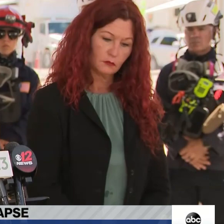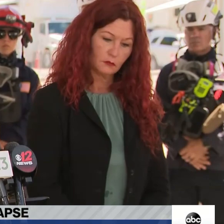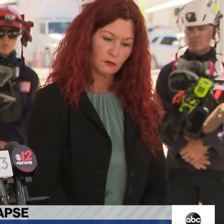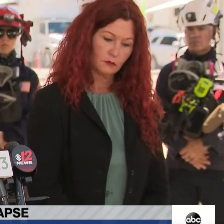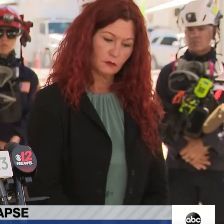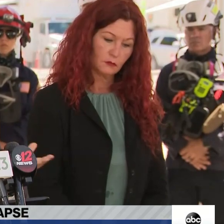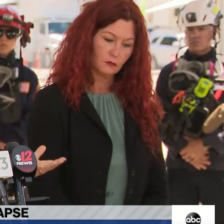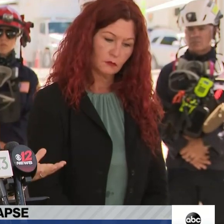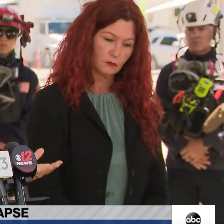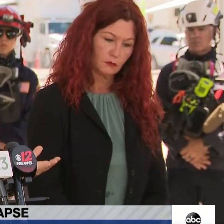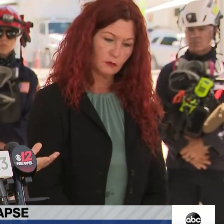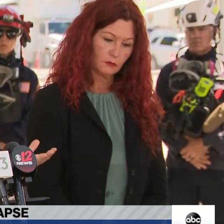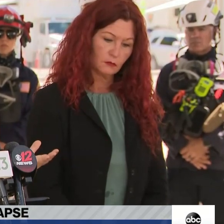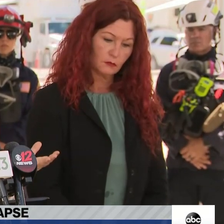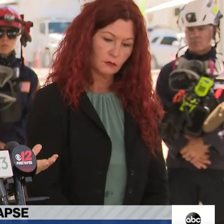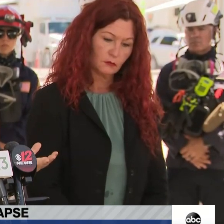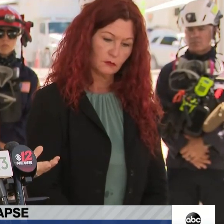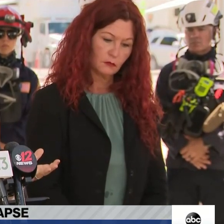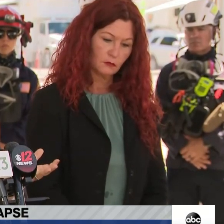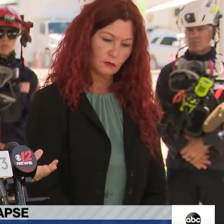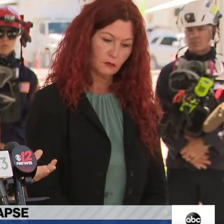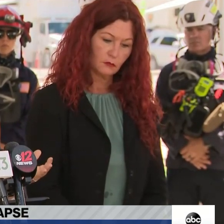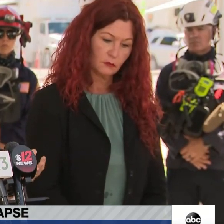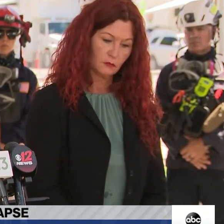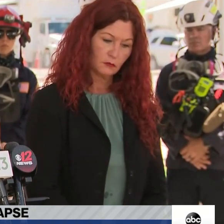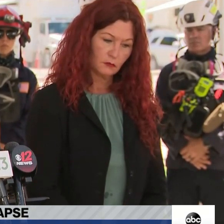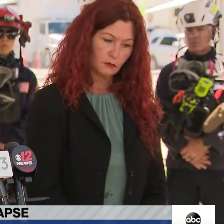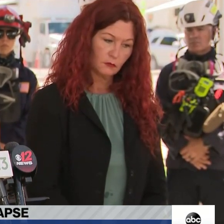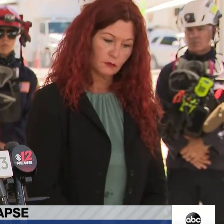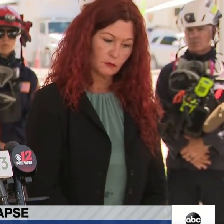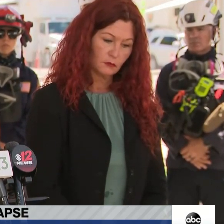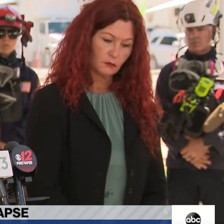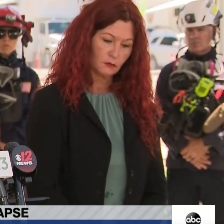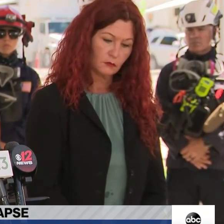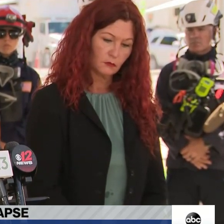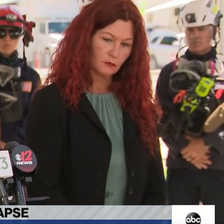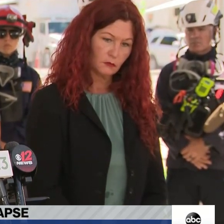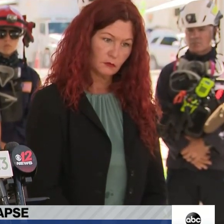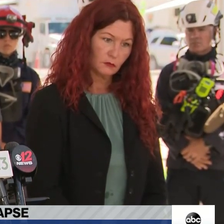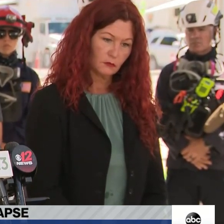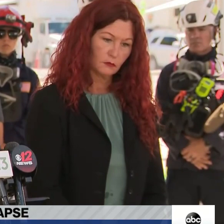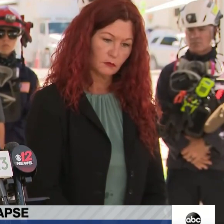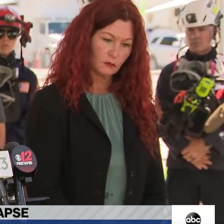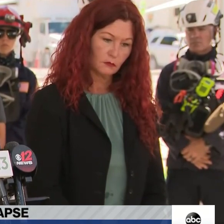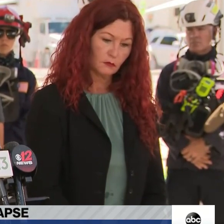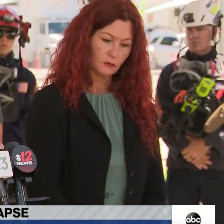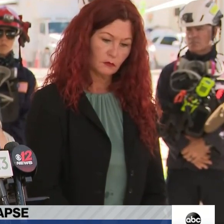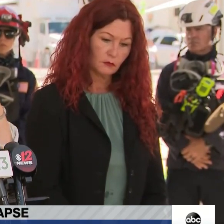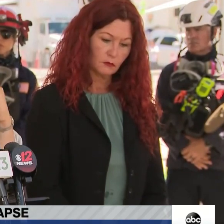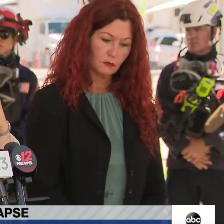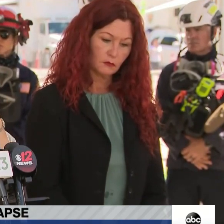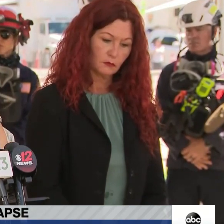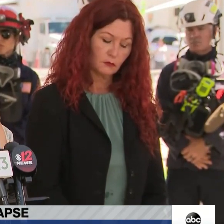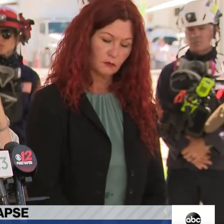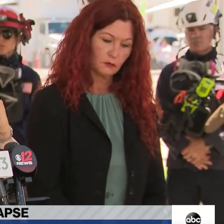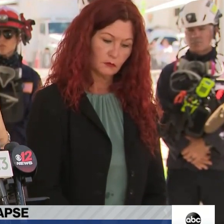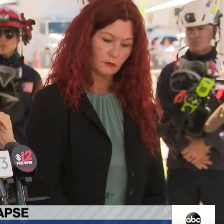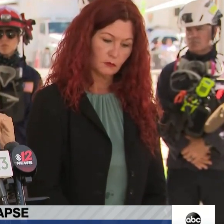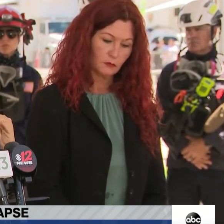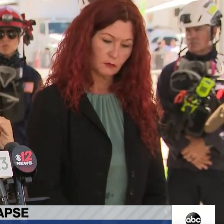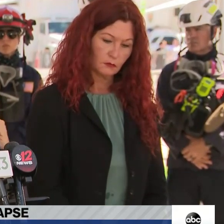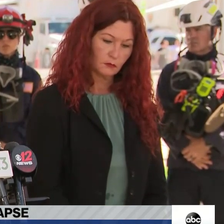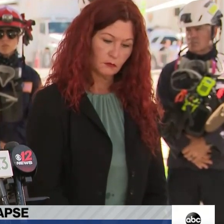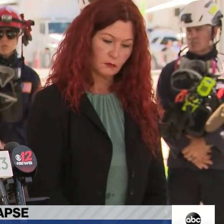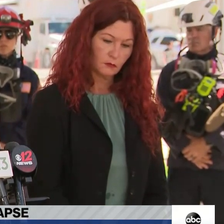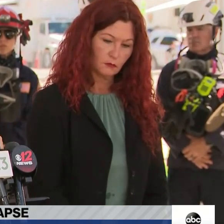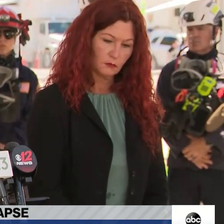pueden salvar, si les encuentra, aunque no pueden entrar físicamente arriba del primer